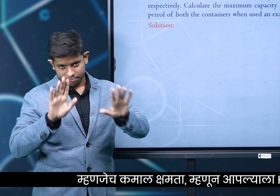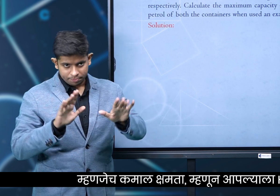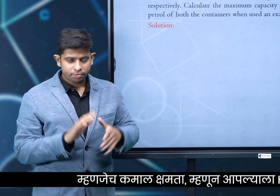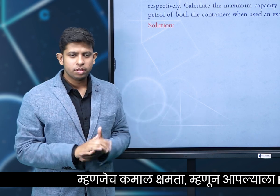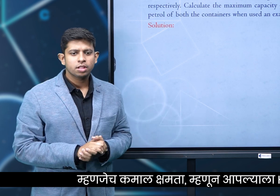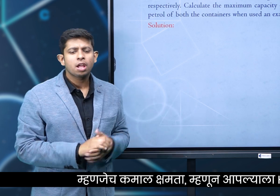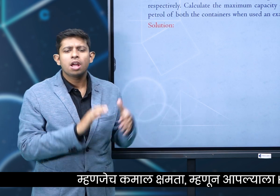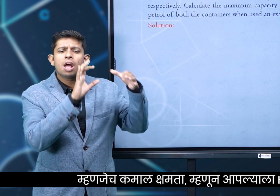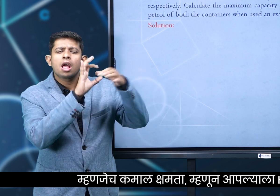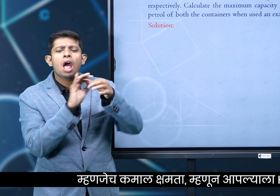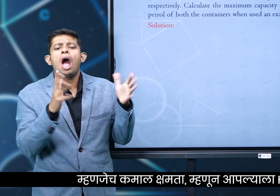लागेल.